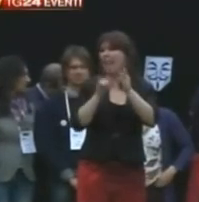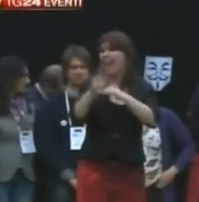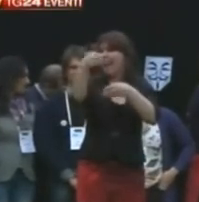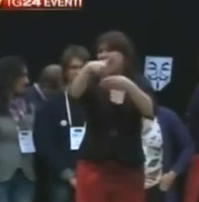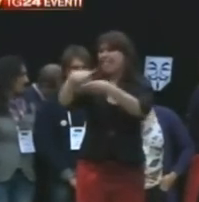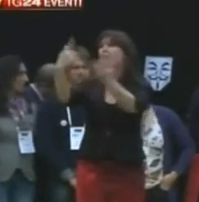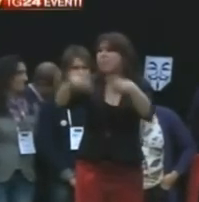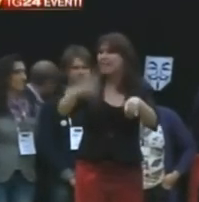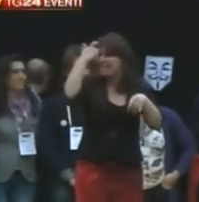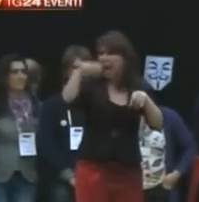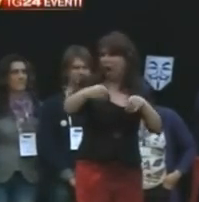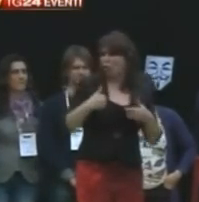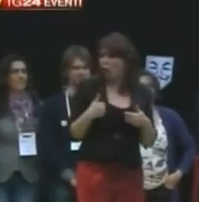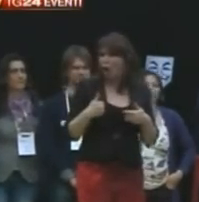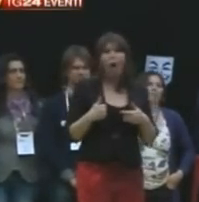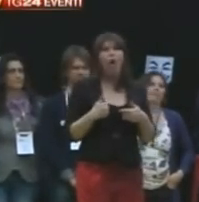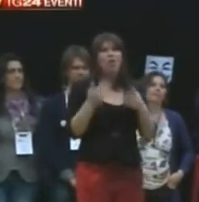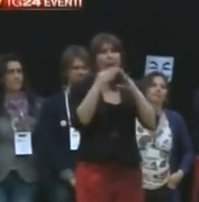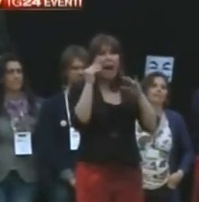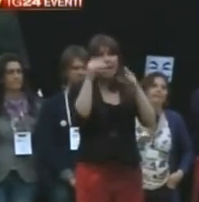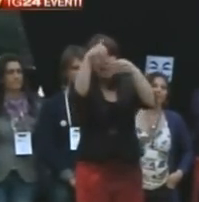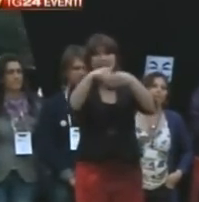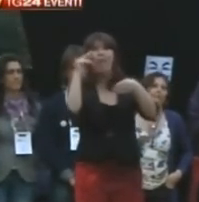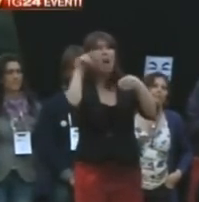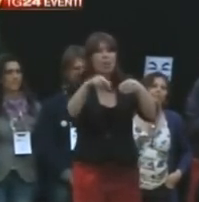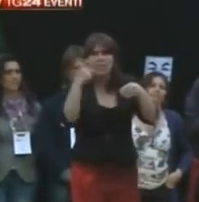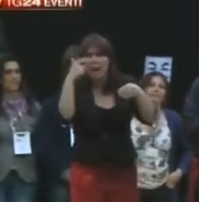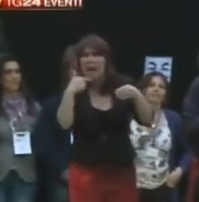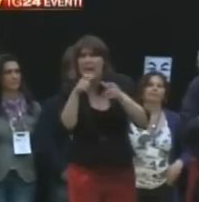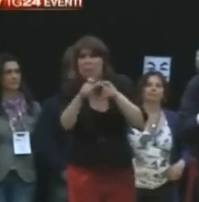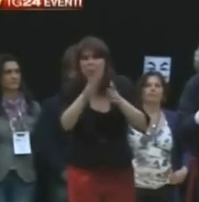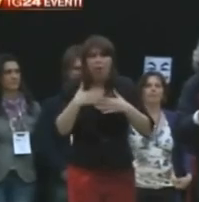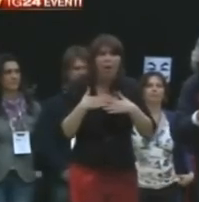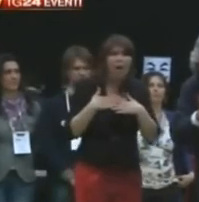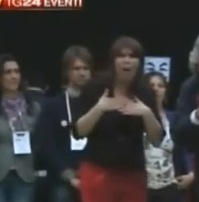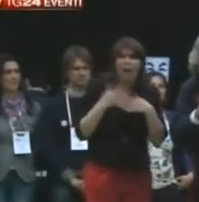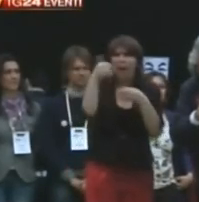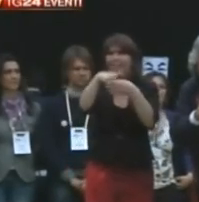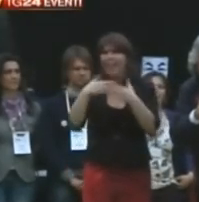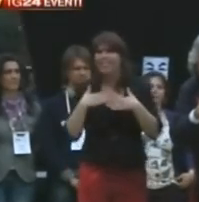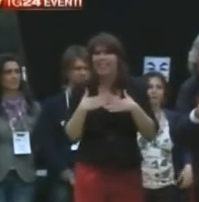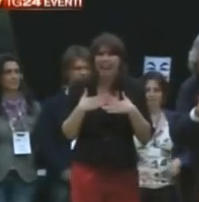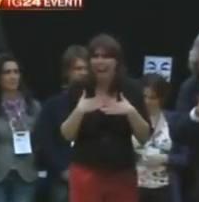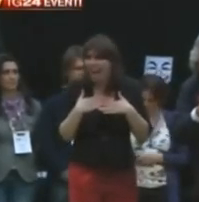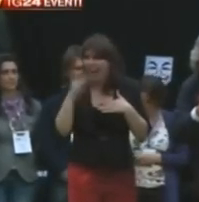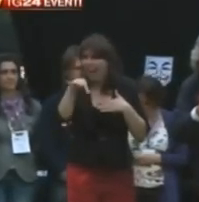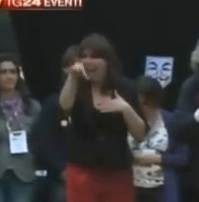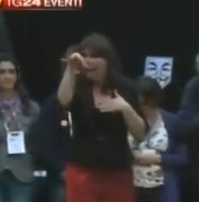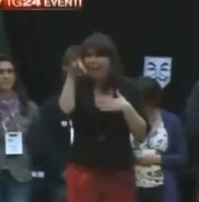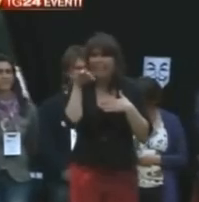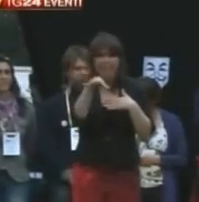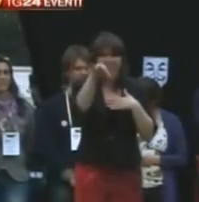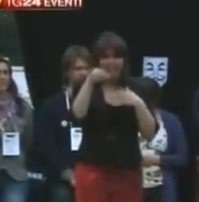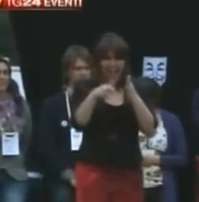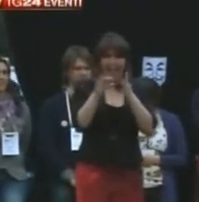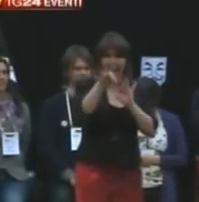di ansia. Guardi la cassetta delle lettere e ti aspetti che da un momento all'altro, Dio mio, eccola! Ecco che esce lì,